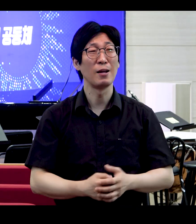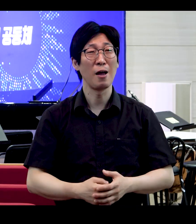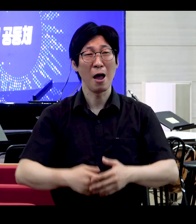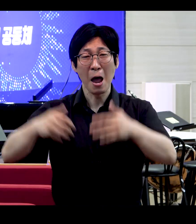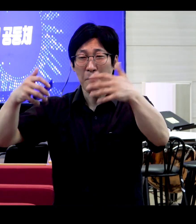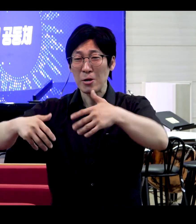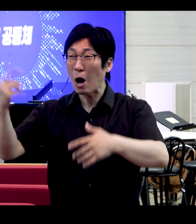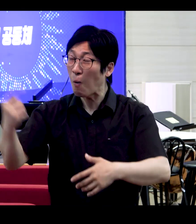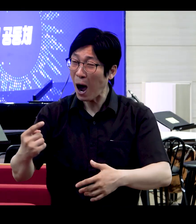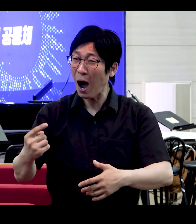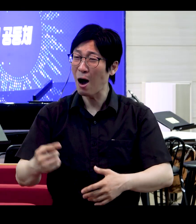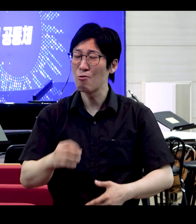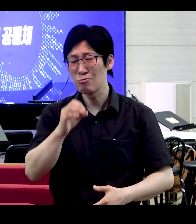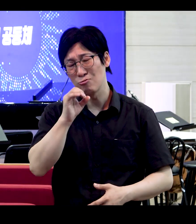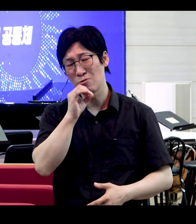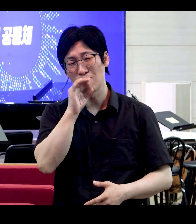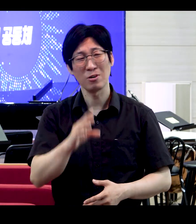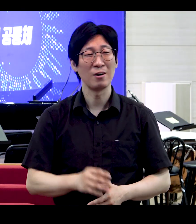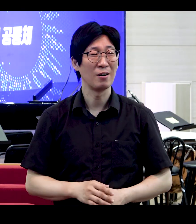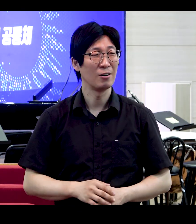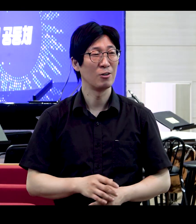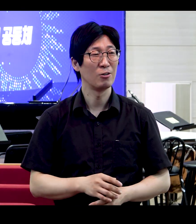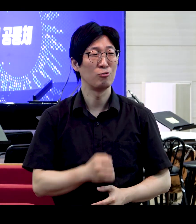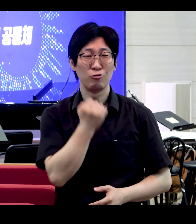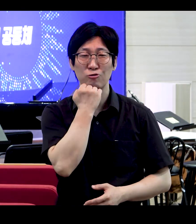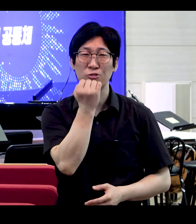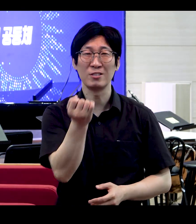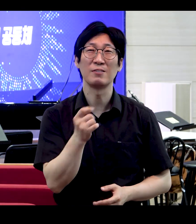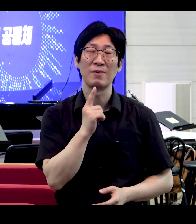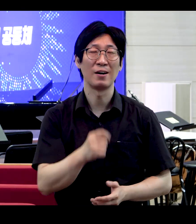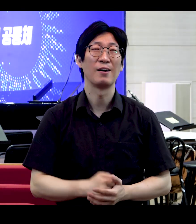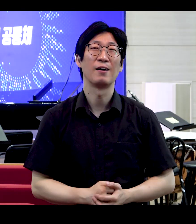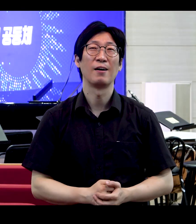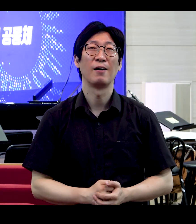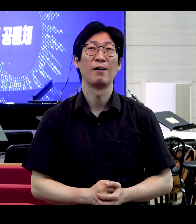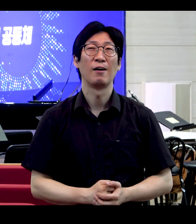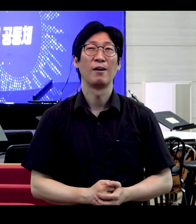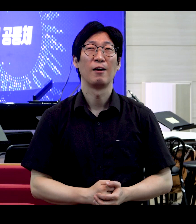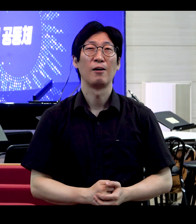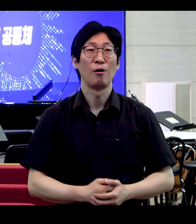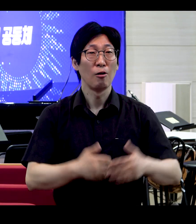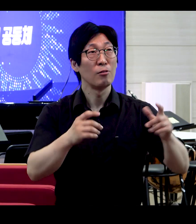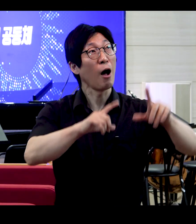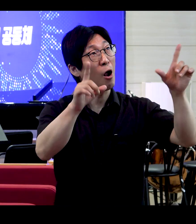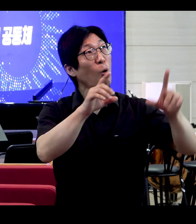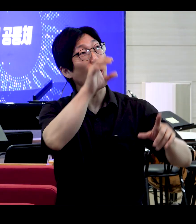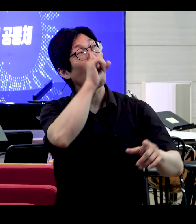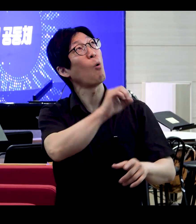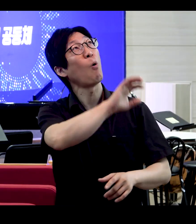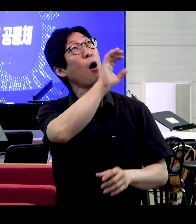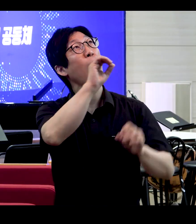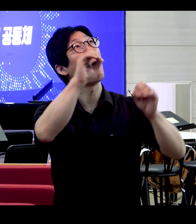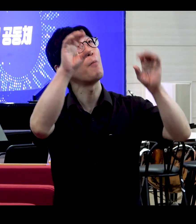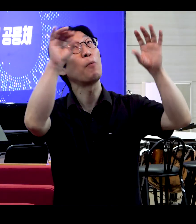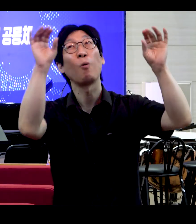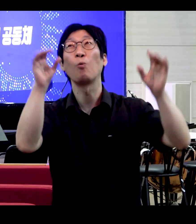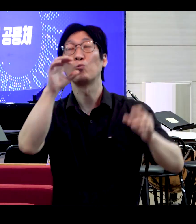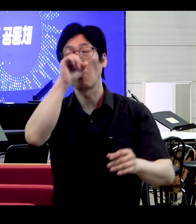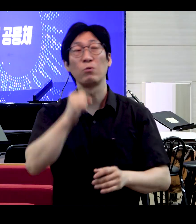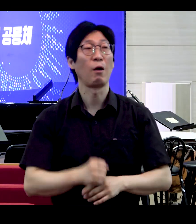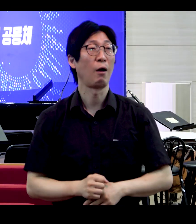있다고. 그렇잖아요. 우리가 볼 때는요, 날씨가 좋은데 무슨 홍수가 있다고 그래. 더군다나